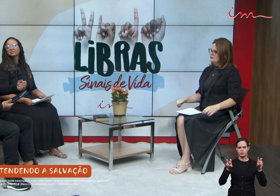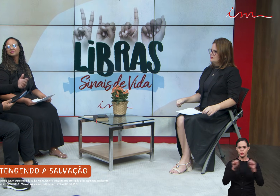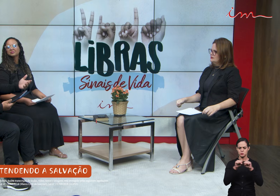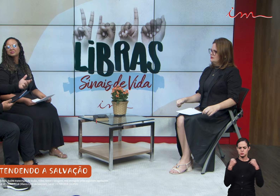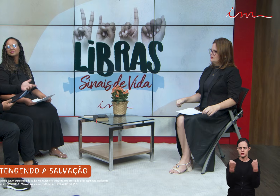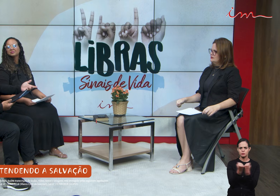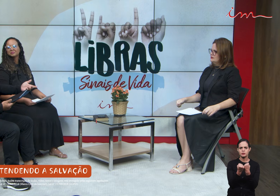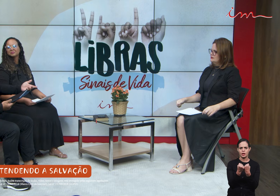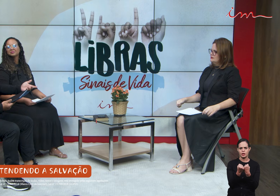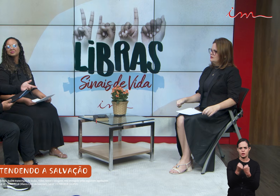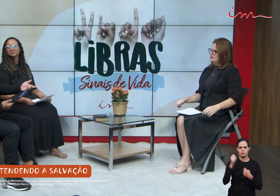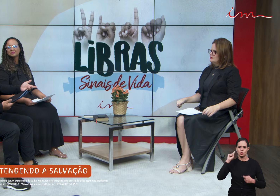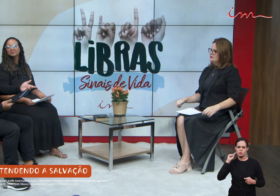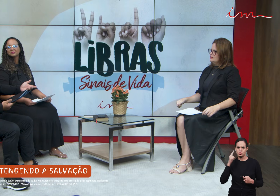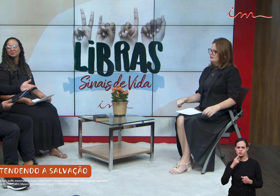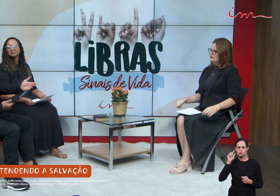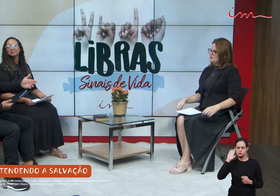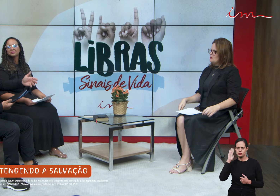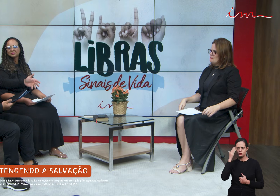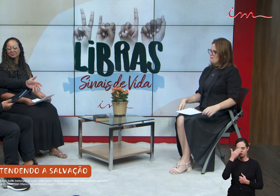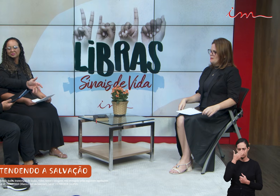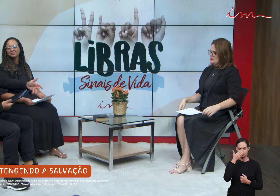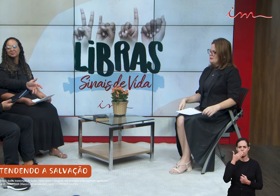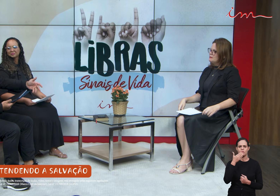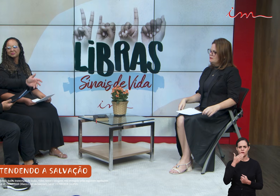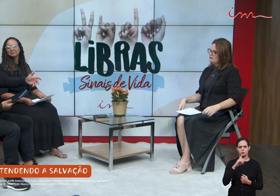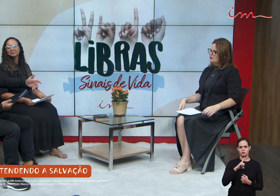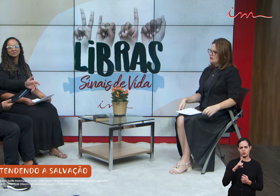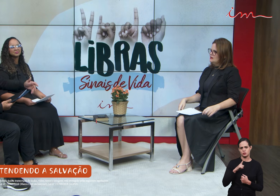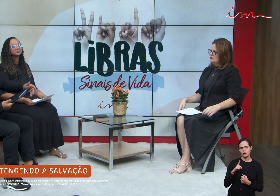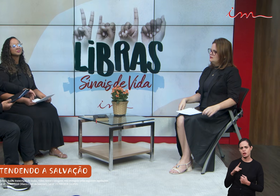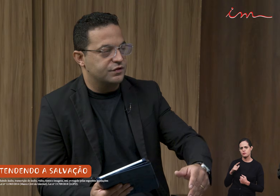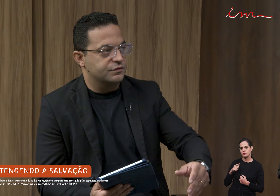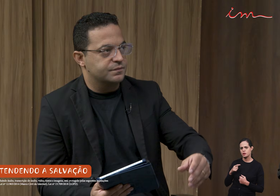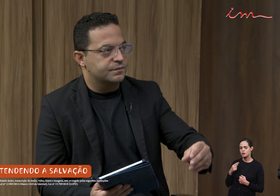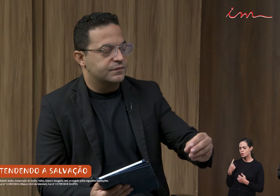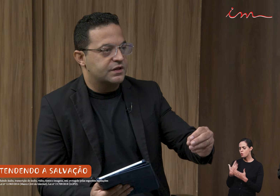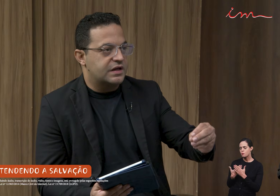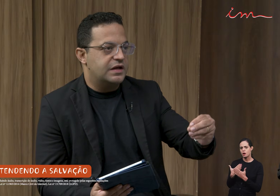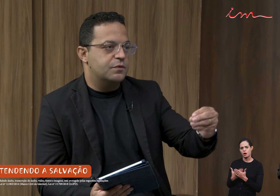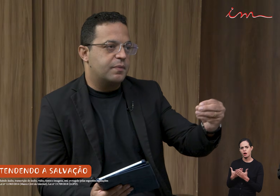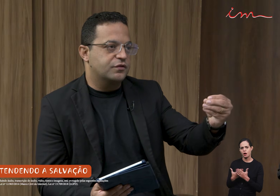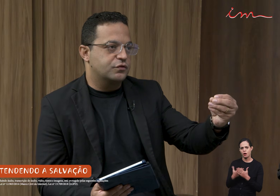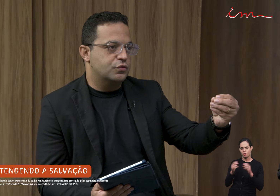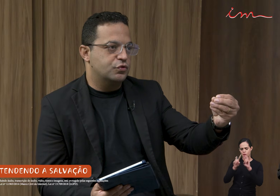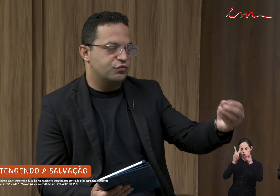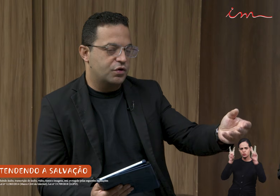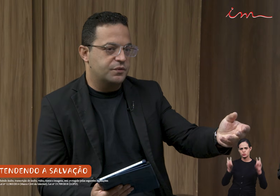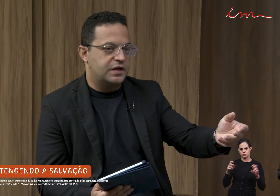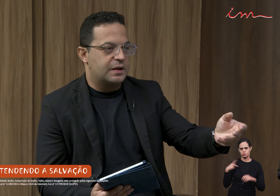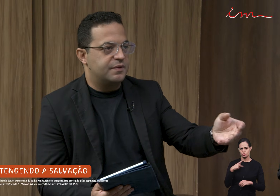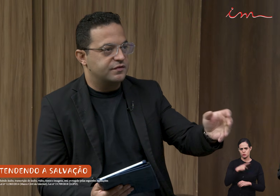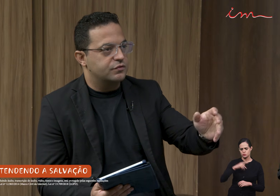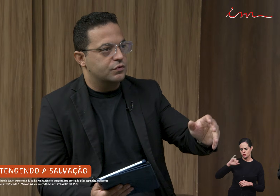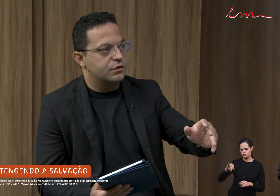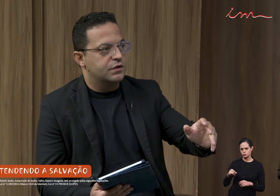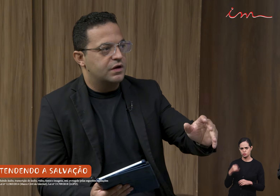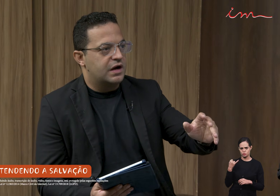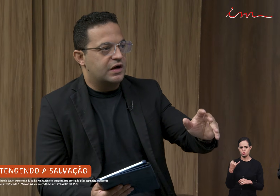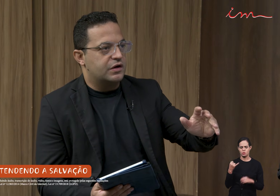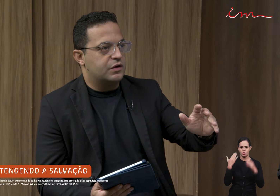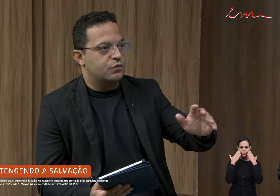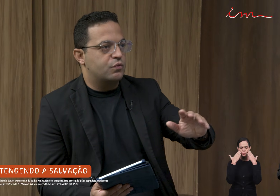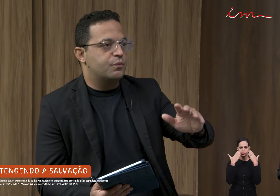um mini seminário para surdos e surdos cegos. E o tema central de uma das aulas foi sobre isso. E ali o pastor João, ele